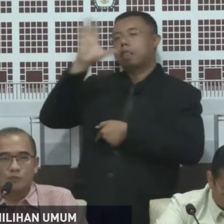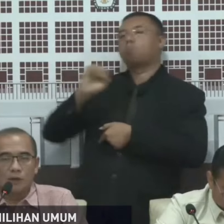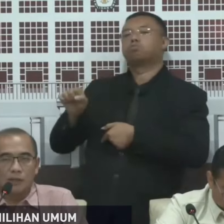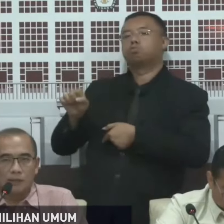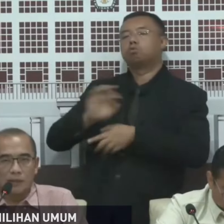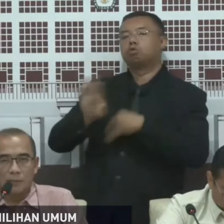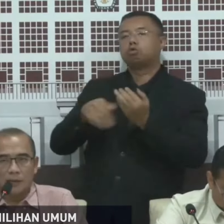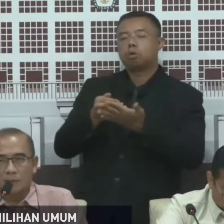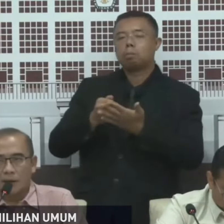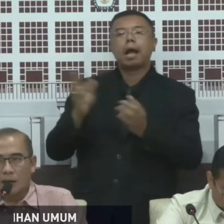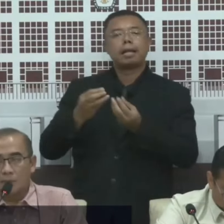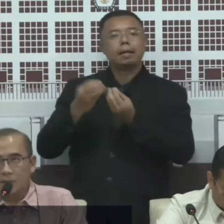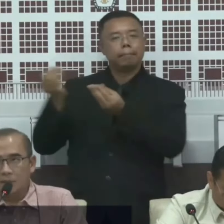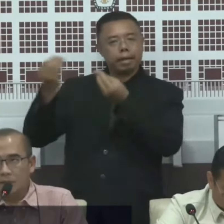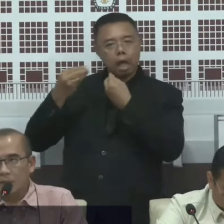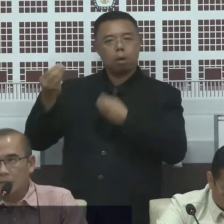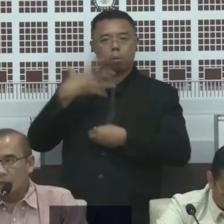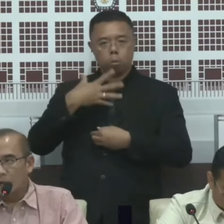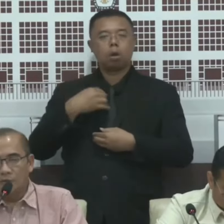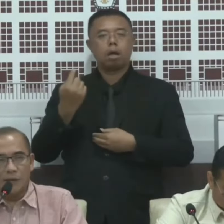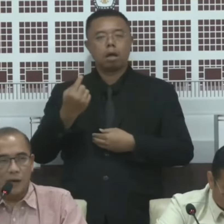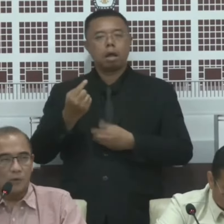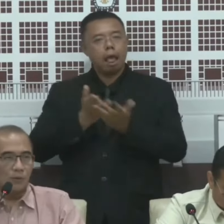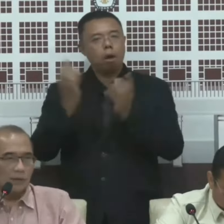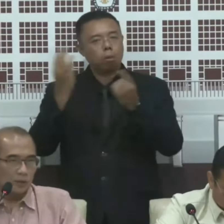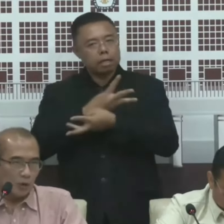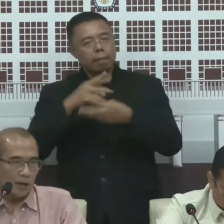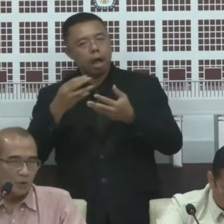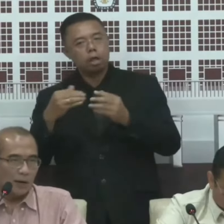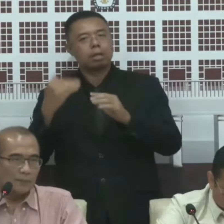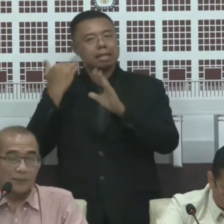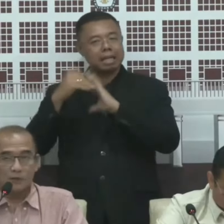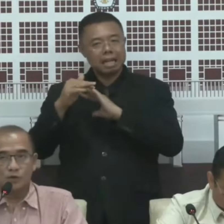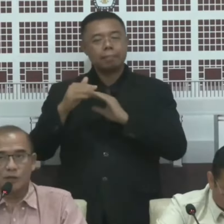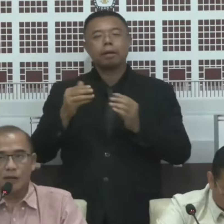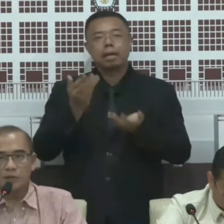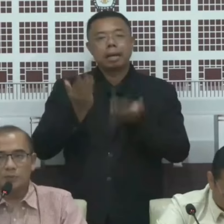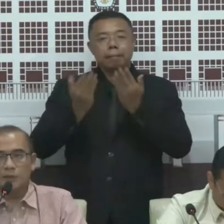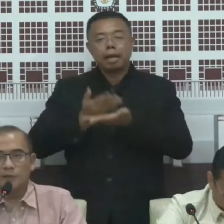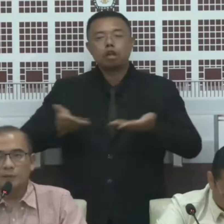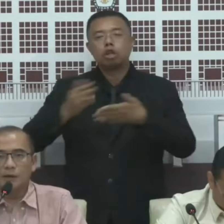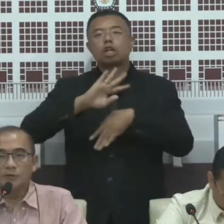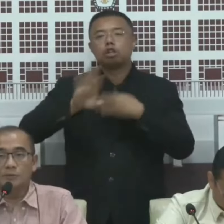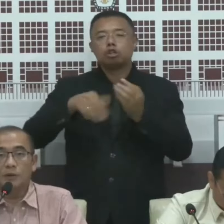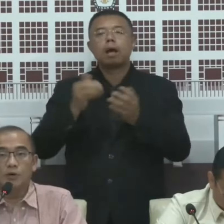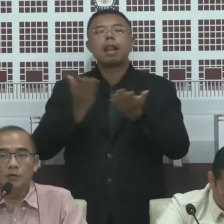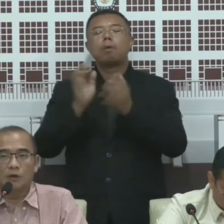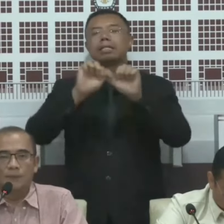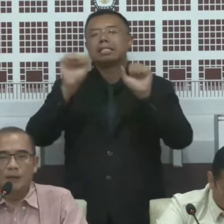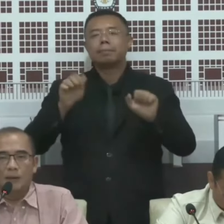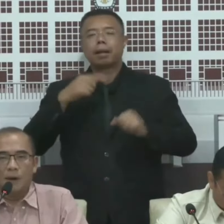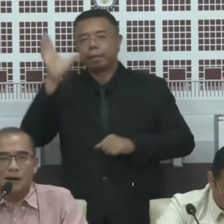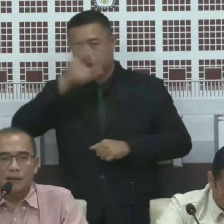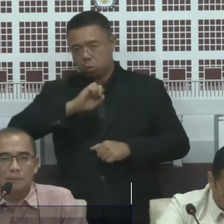Jadi semua yang disampaikan kepada kami melalui WA maupun yang diunggahan-unggahan media sosial itu pada dasarnya melalui sistem